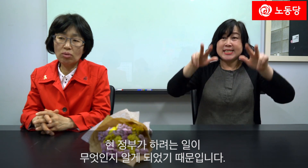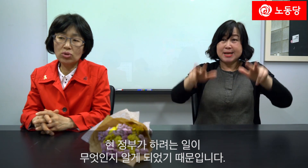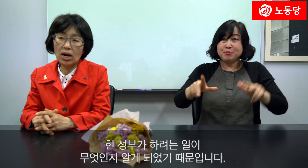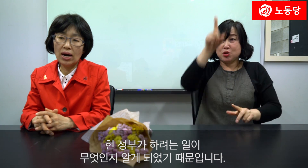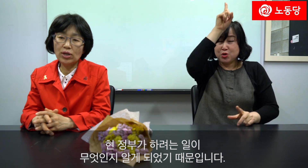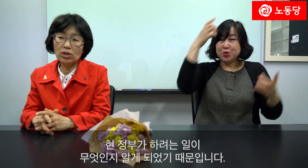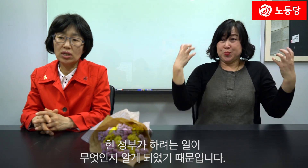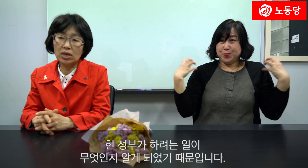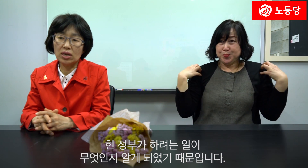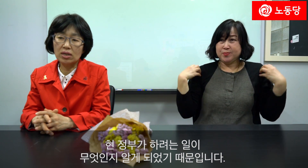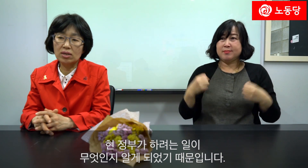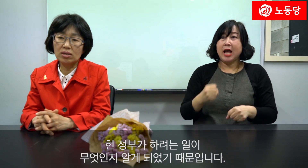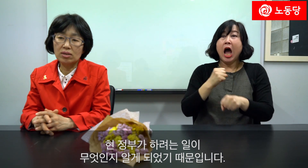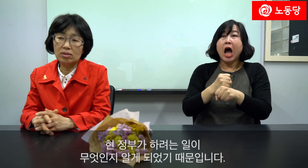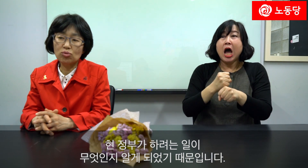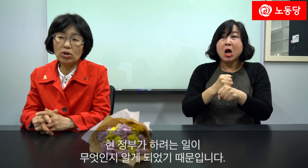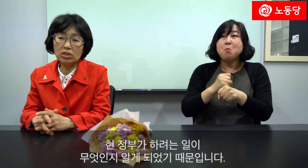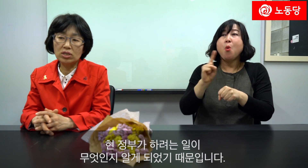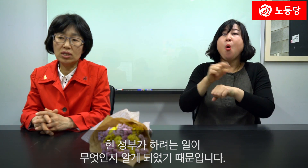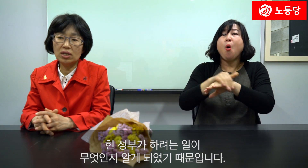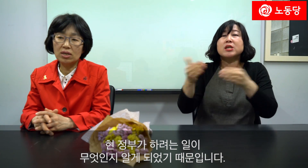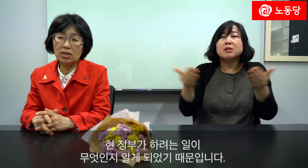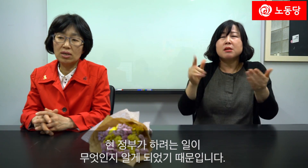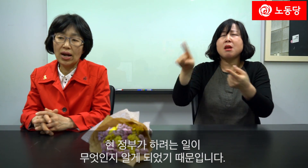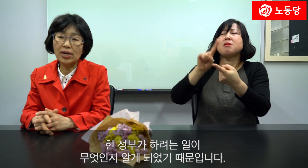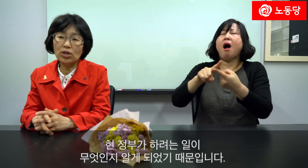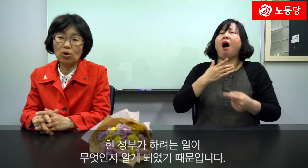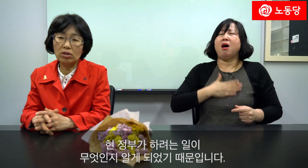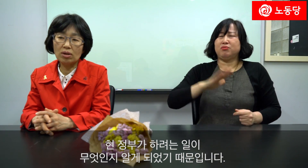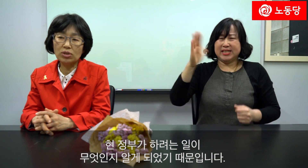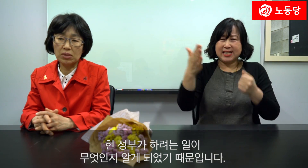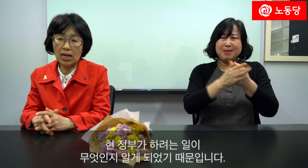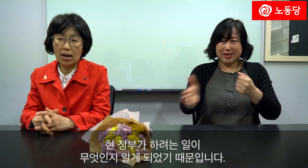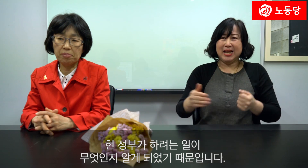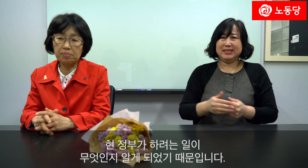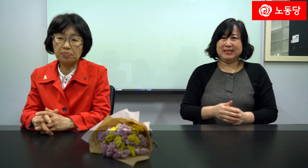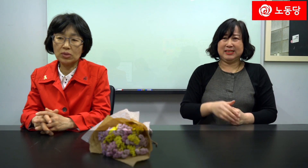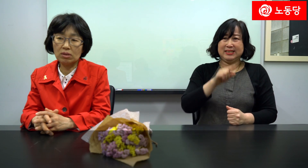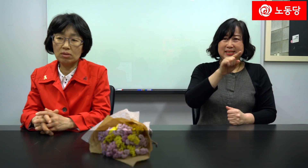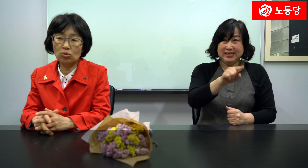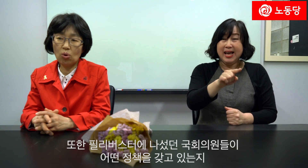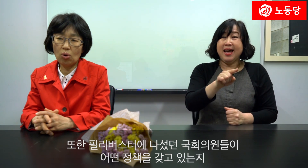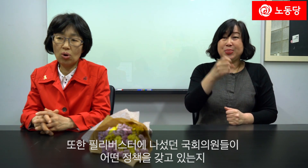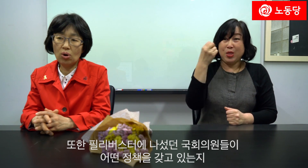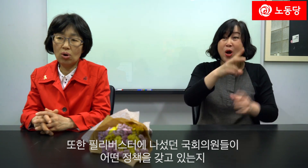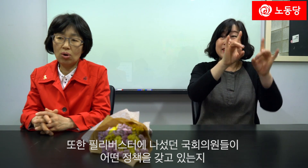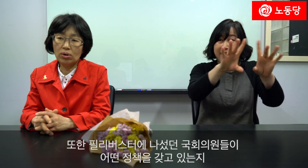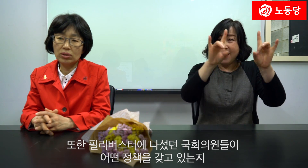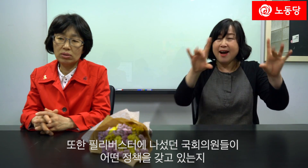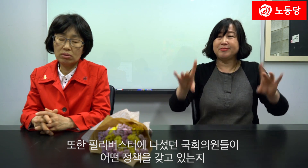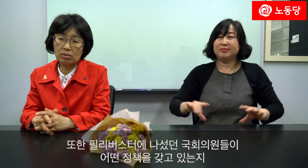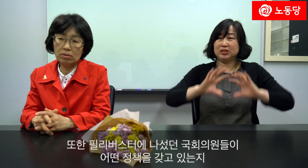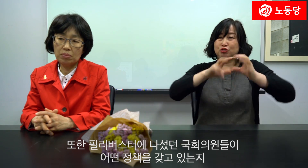현 정부가 하려는 일이 무엇인지 알게 되었기 때문입니다. 또